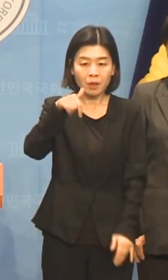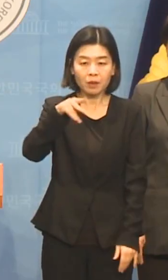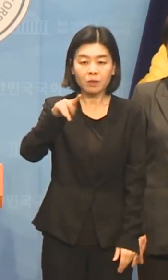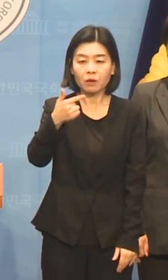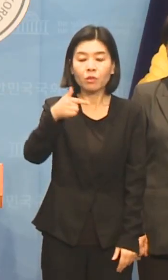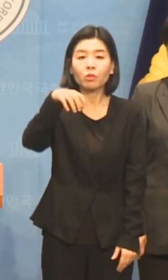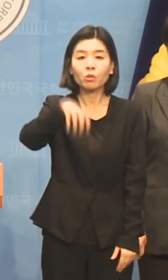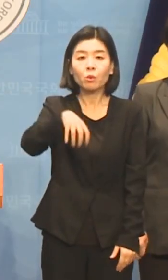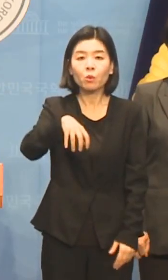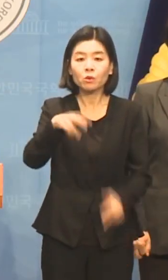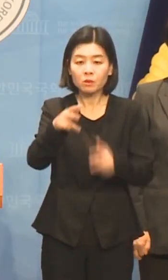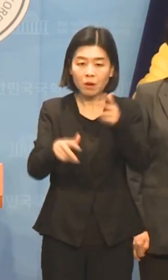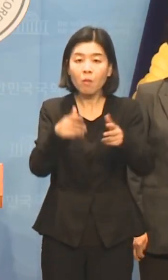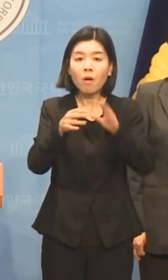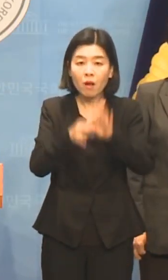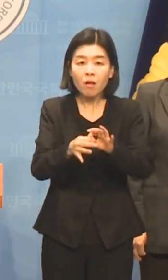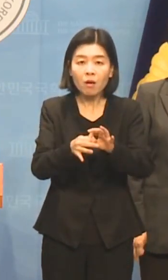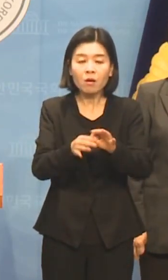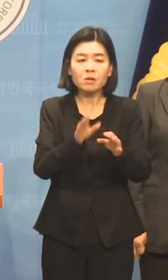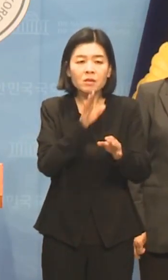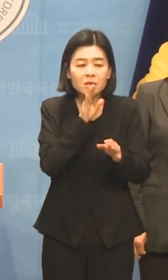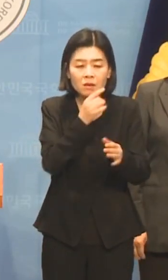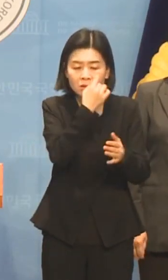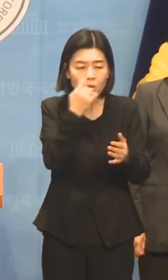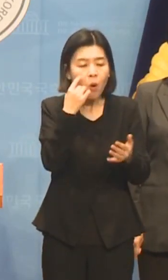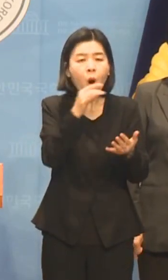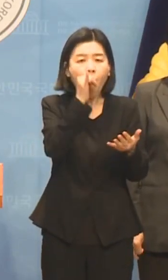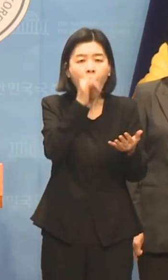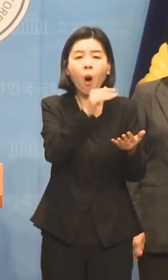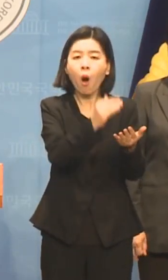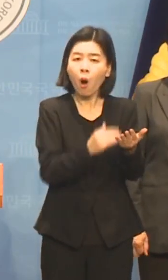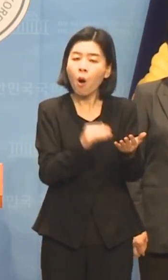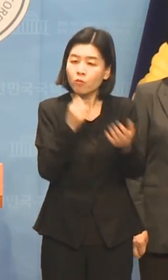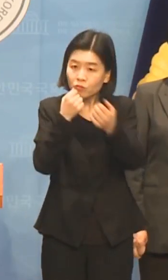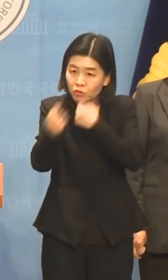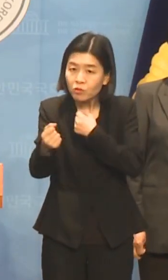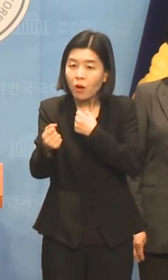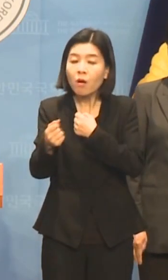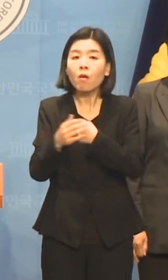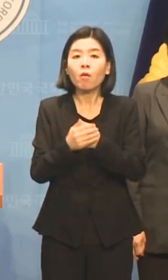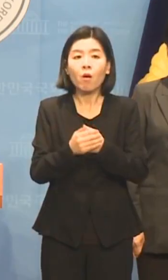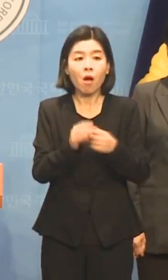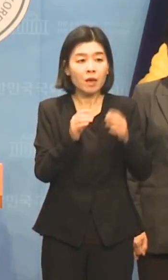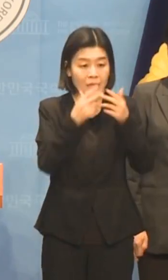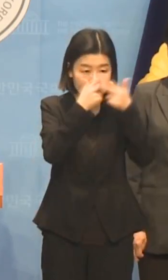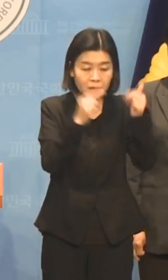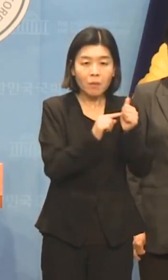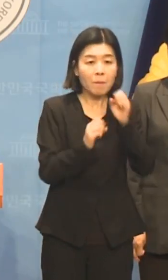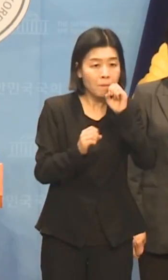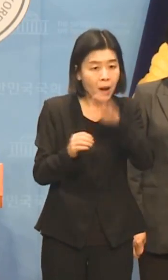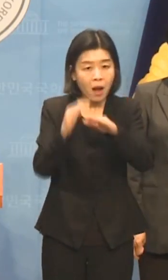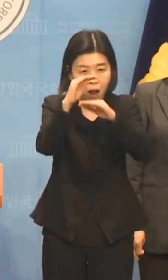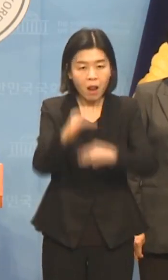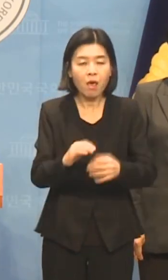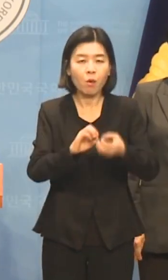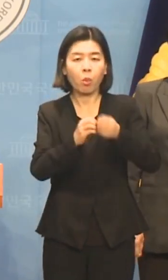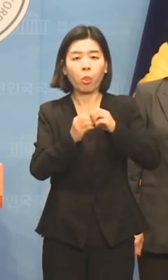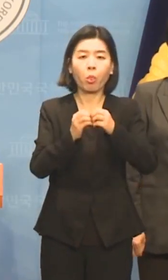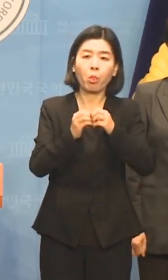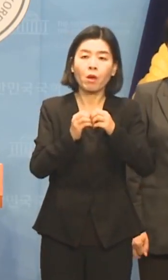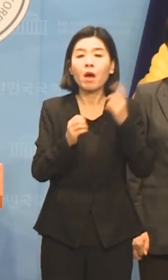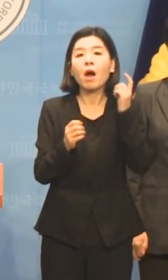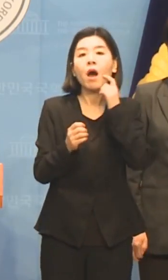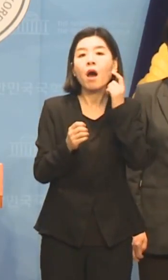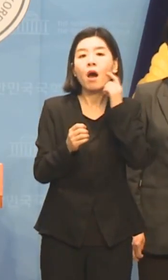관련해서는 객관적인 증거에도 불구하고 발언 내용을 왜곡하여 허위